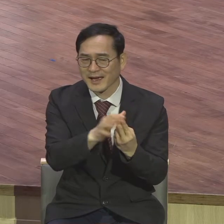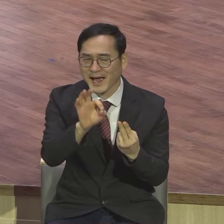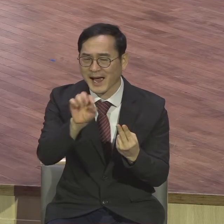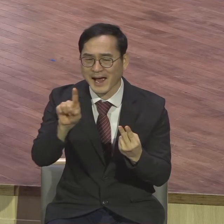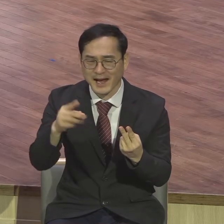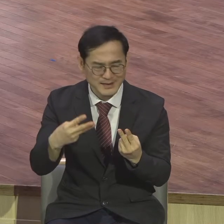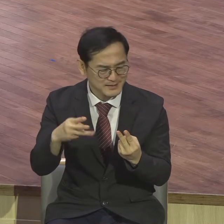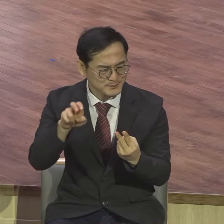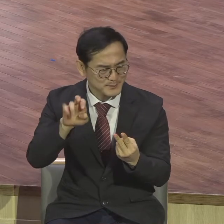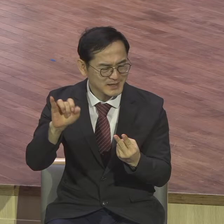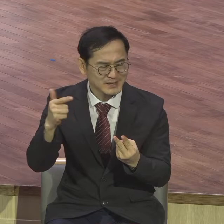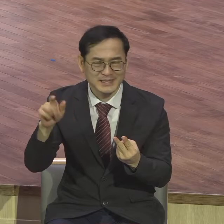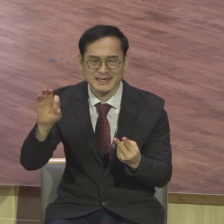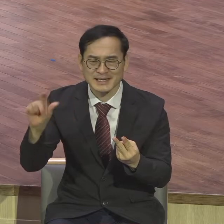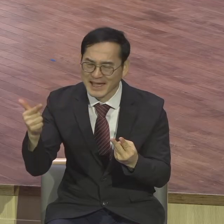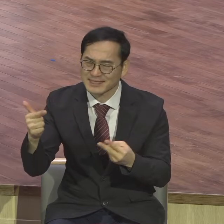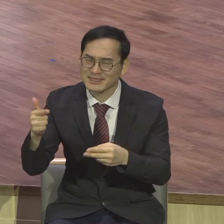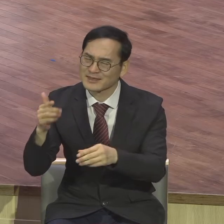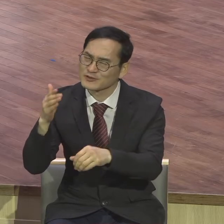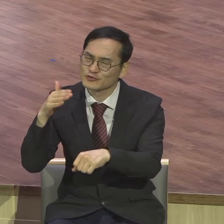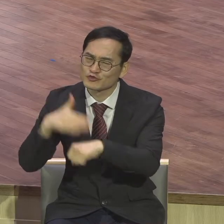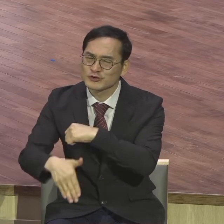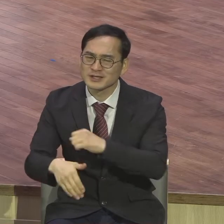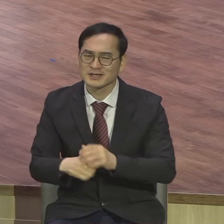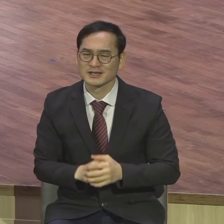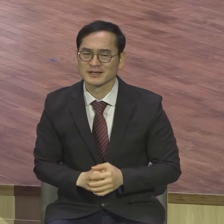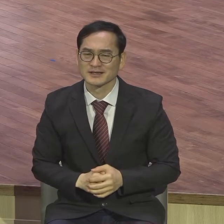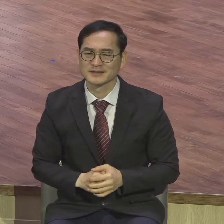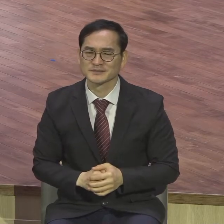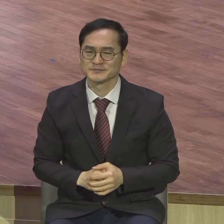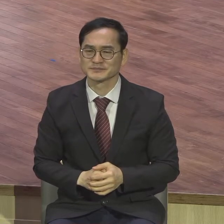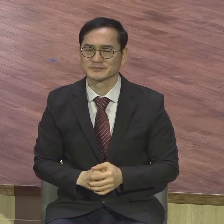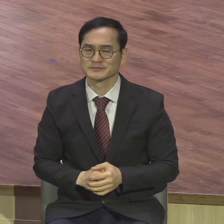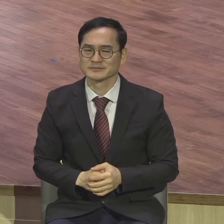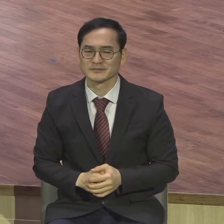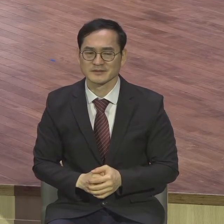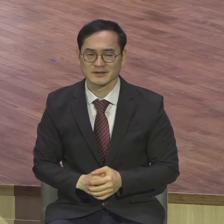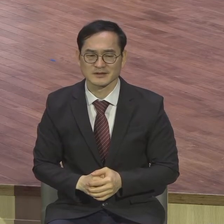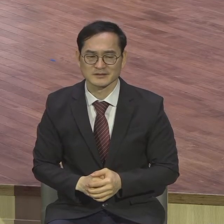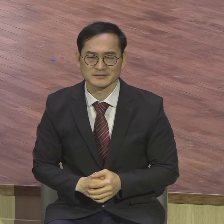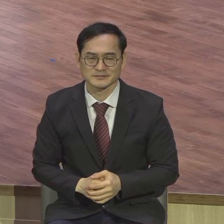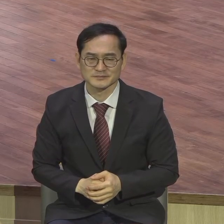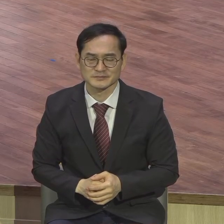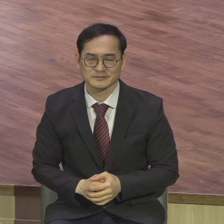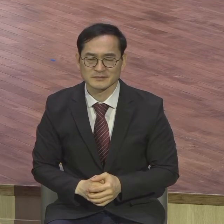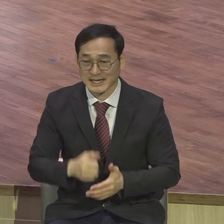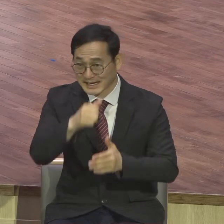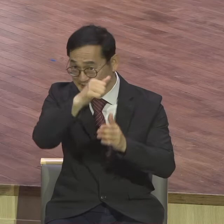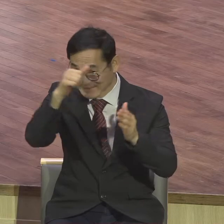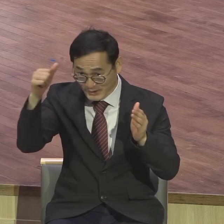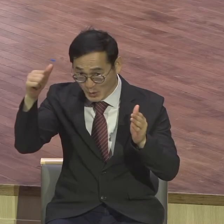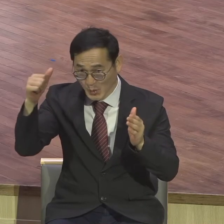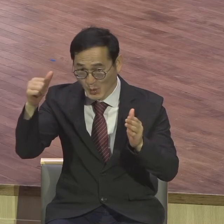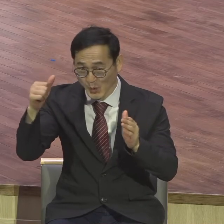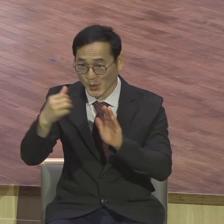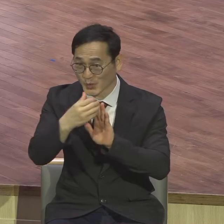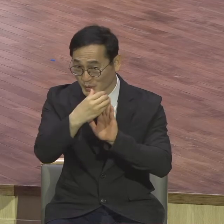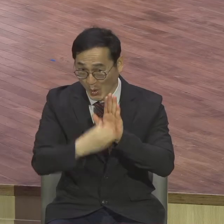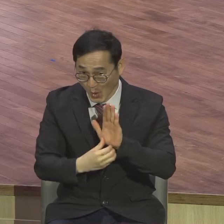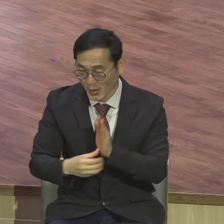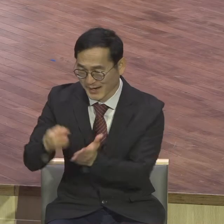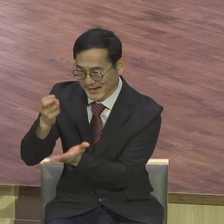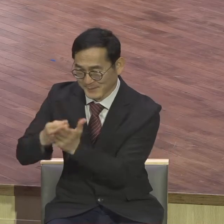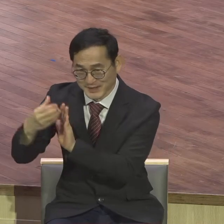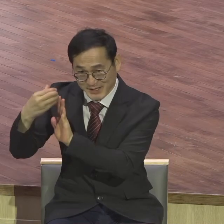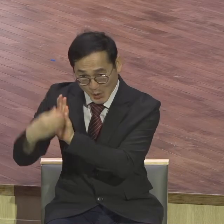말하면 성결교단, 무슨 순복음교단, 이 장로교를 제외한 교단들은 감리교 싹